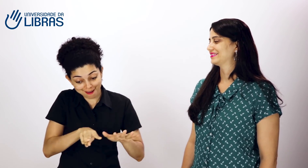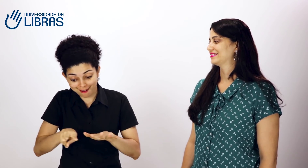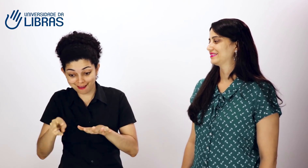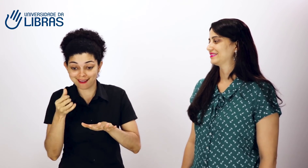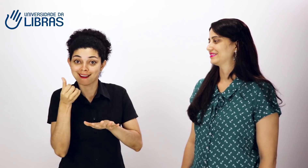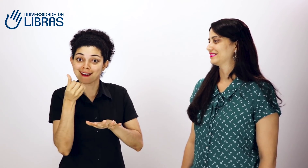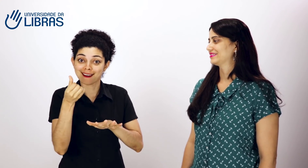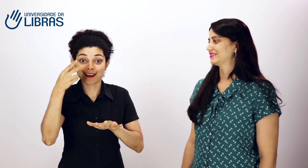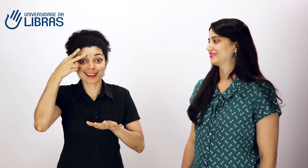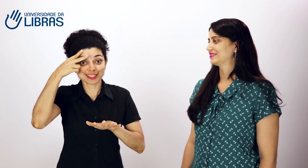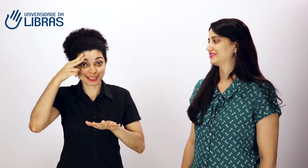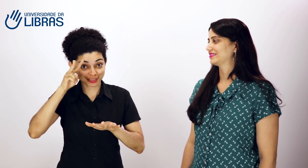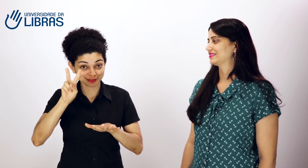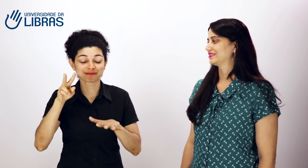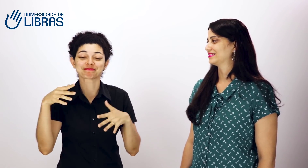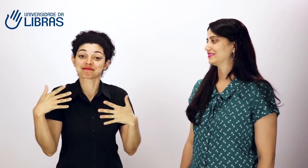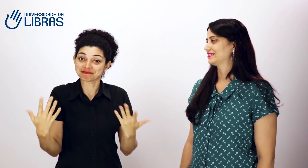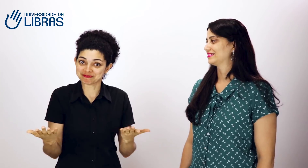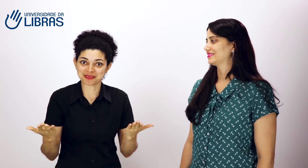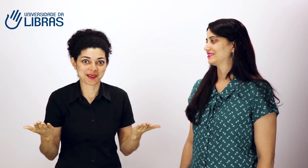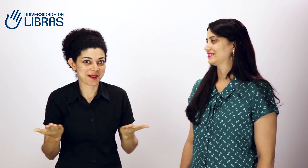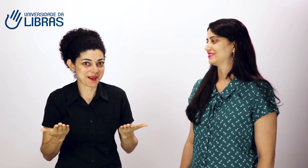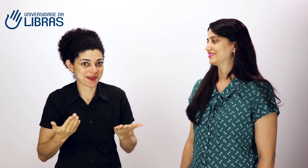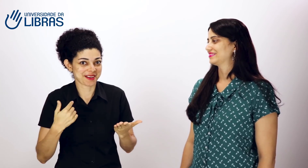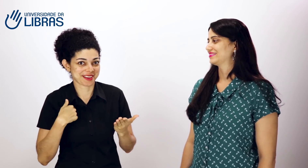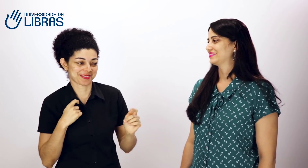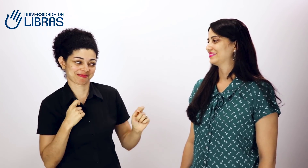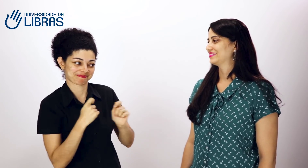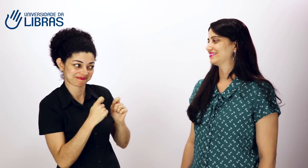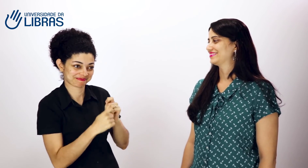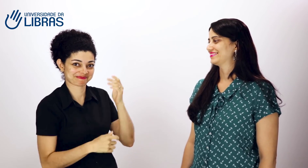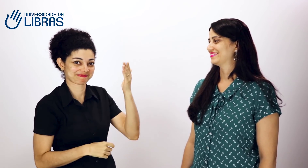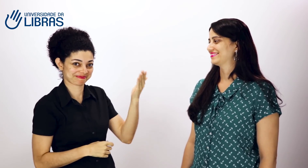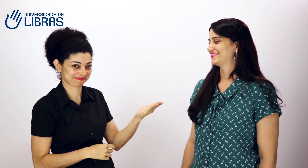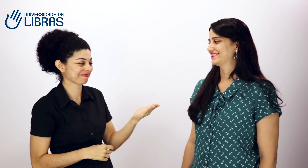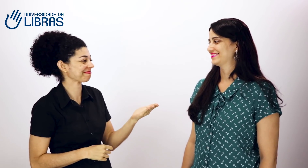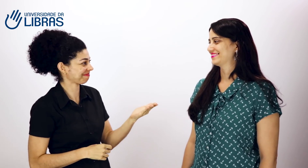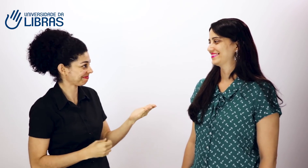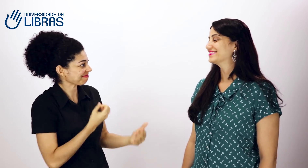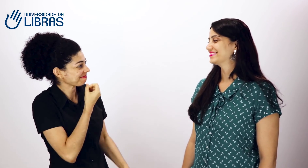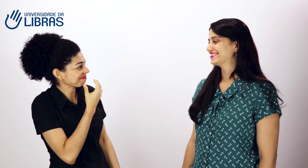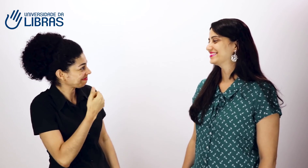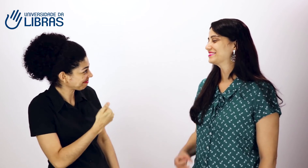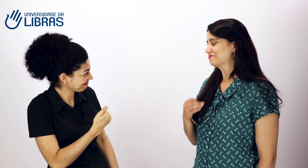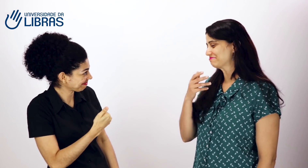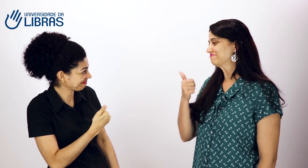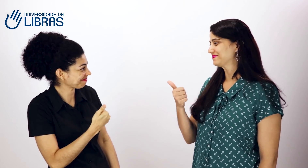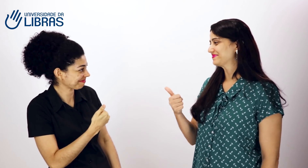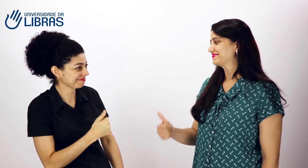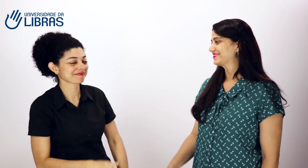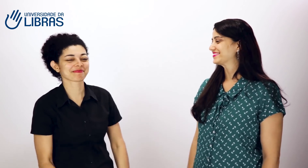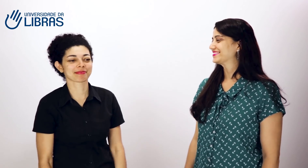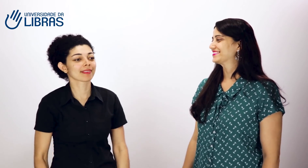10 semanas. Hoje é a semana 6, dia 2, e eu estou aqui com a Luana. Tudo bem, Luana? Tudo